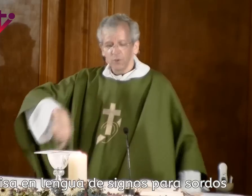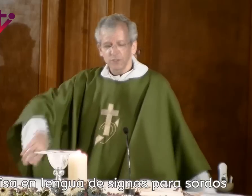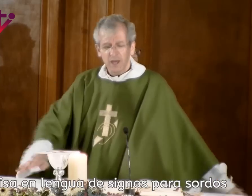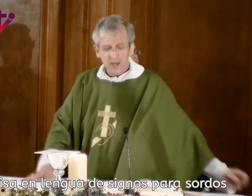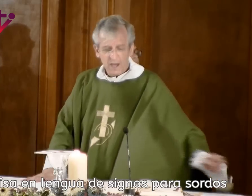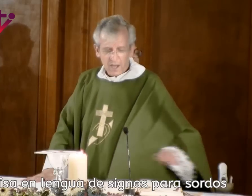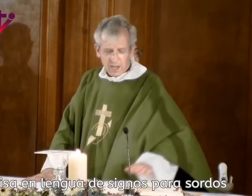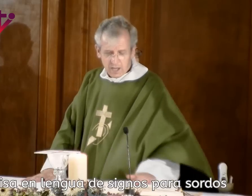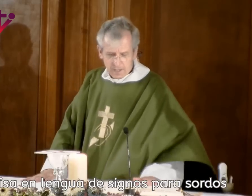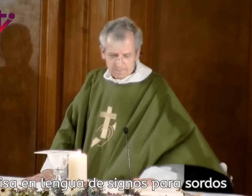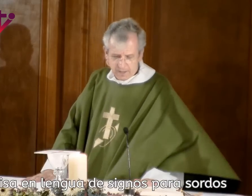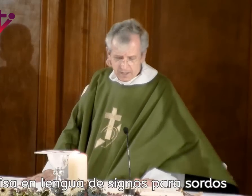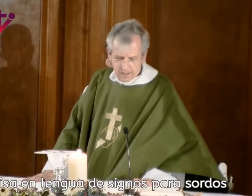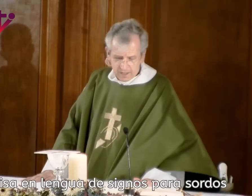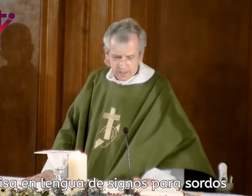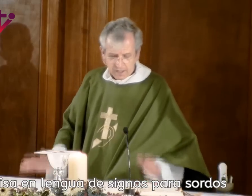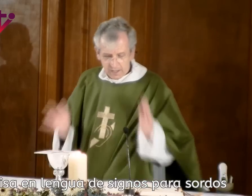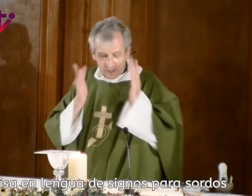danos la paz.